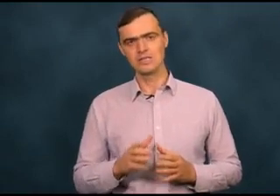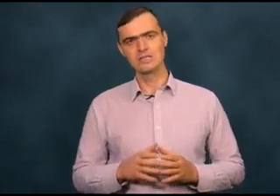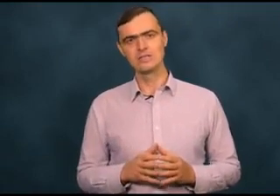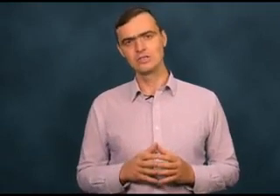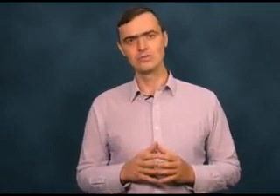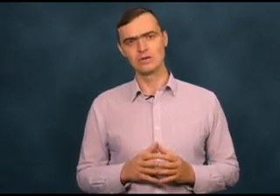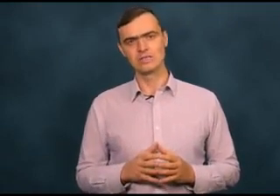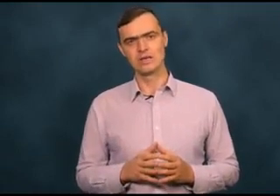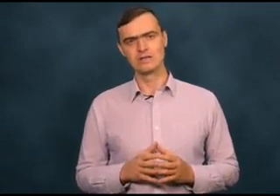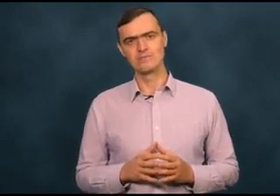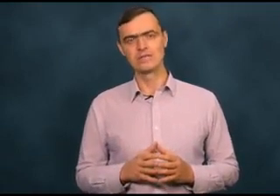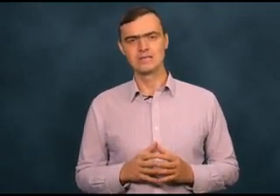este și situația Sarei.